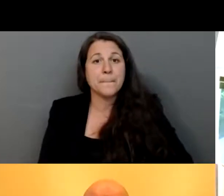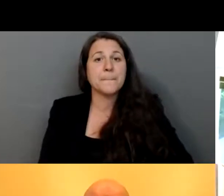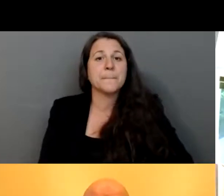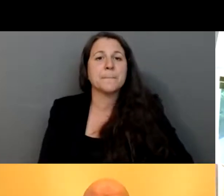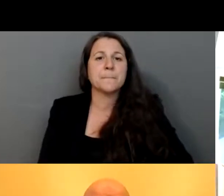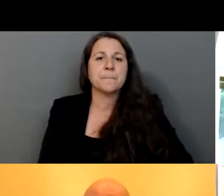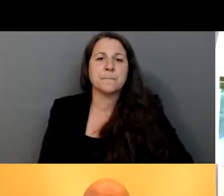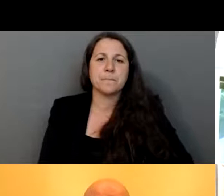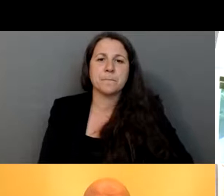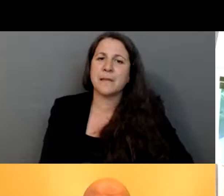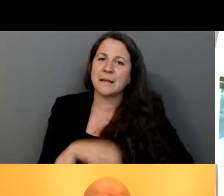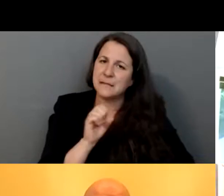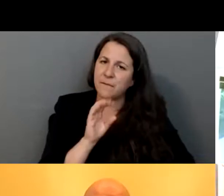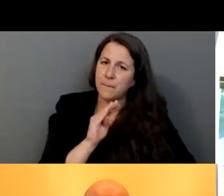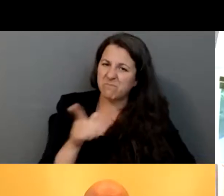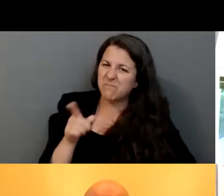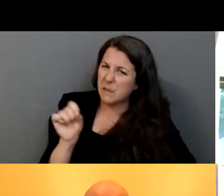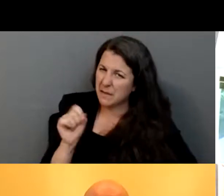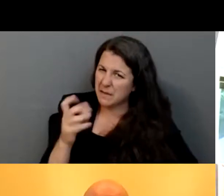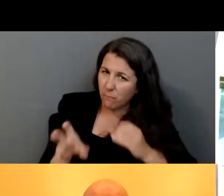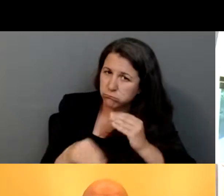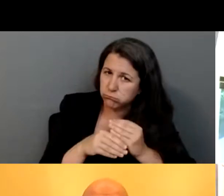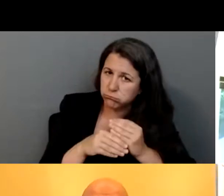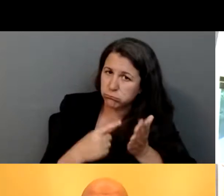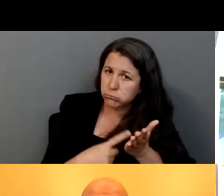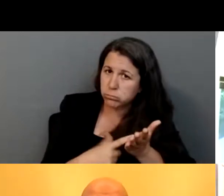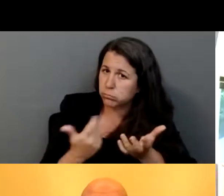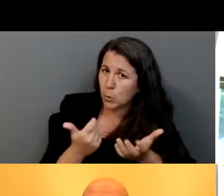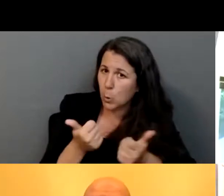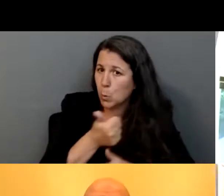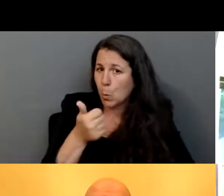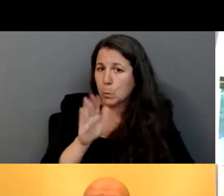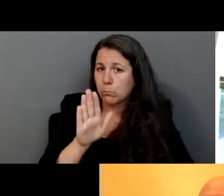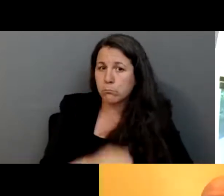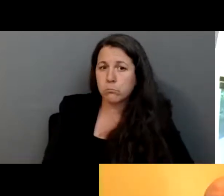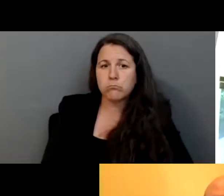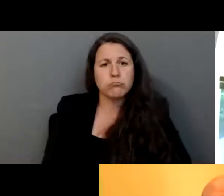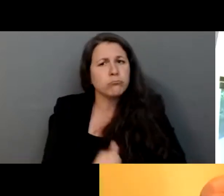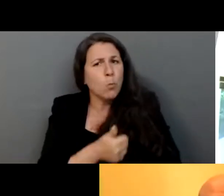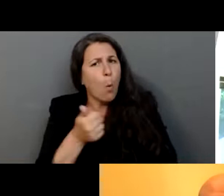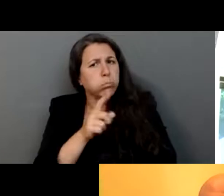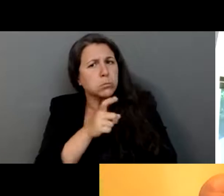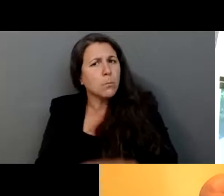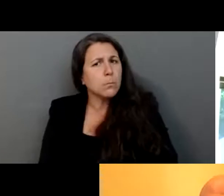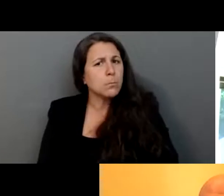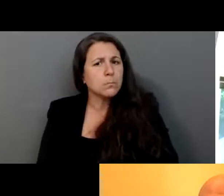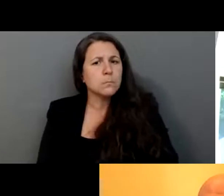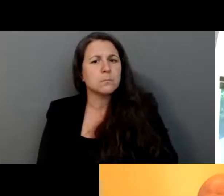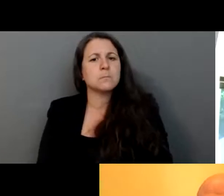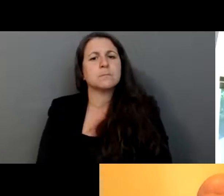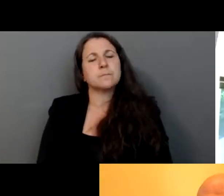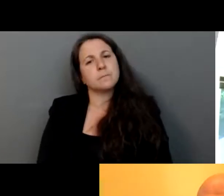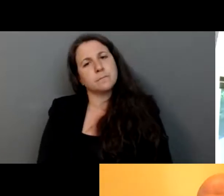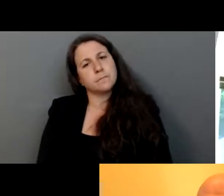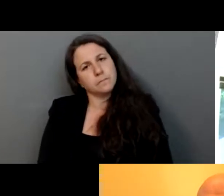Sébastien, est-ce que vous vouliez intervenir ou je prends une autre question? Une autre question. Parfait. La